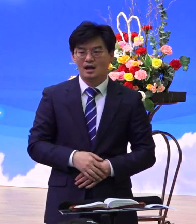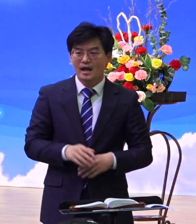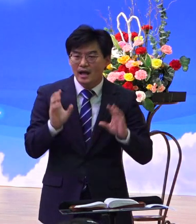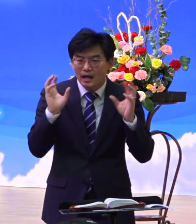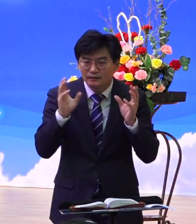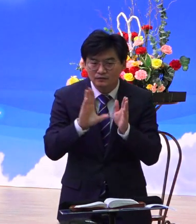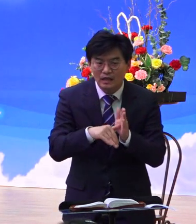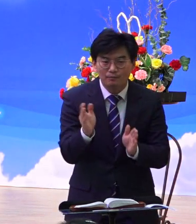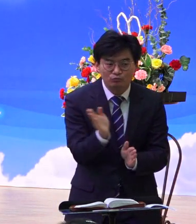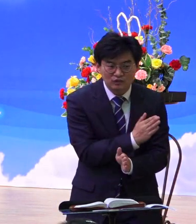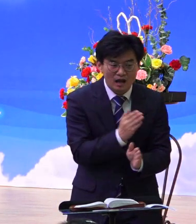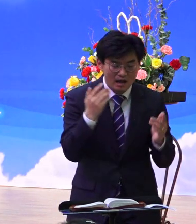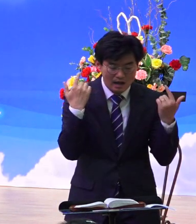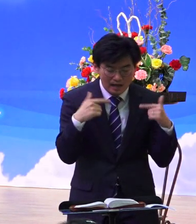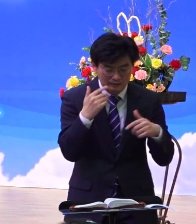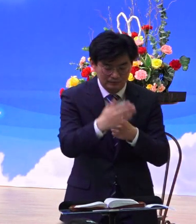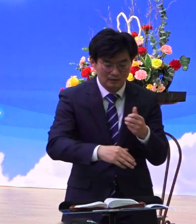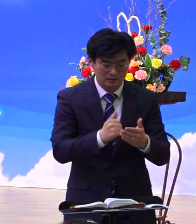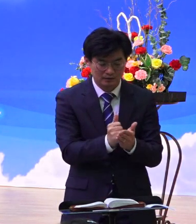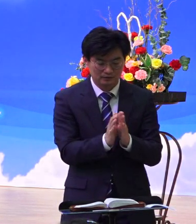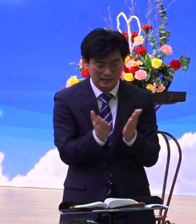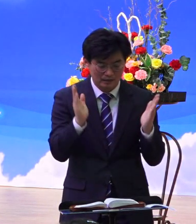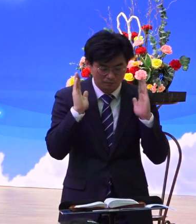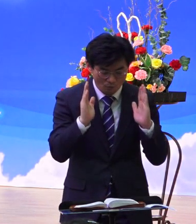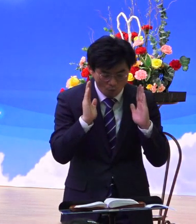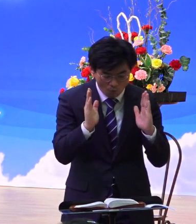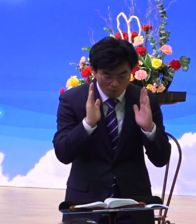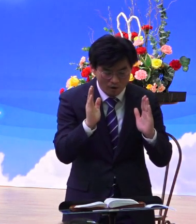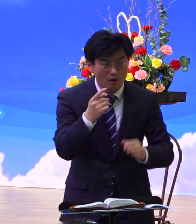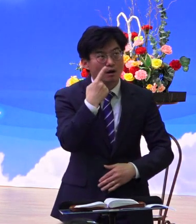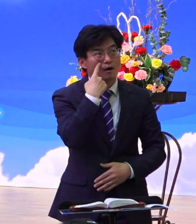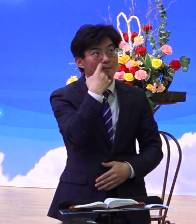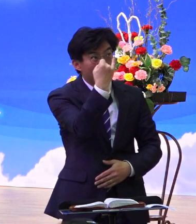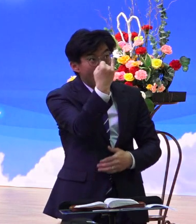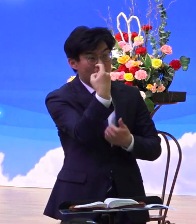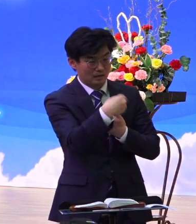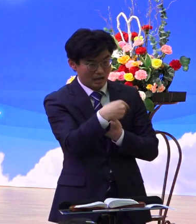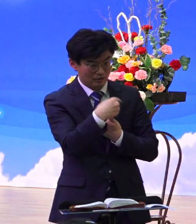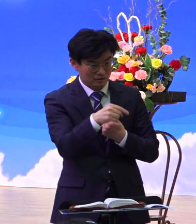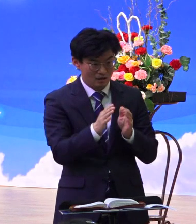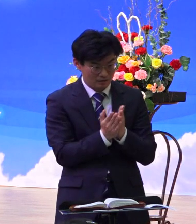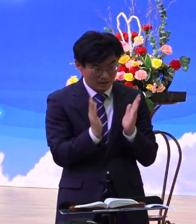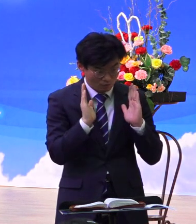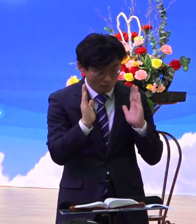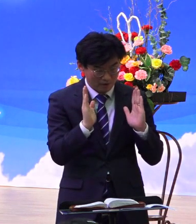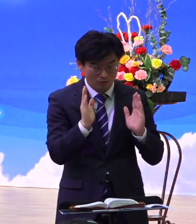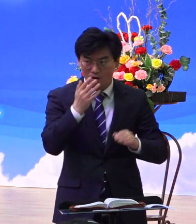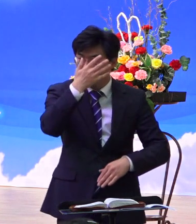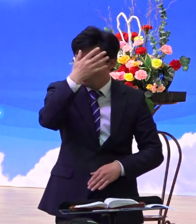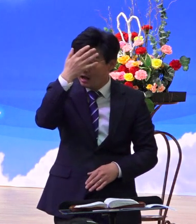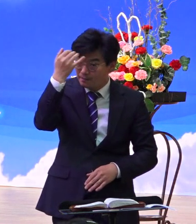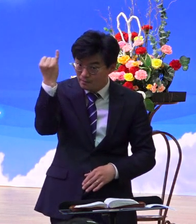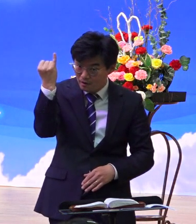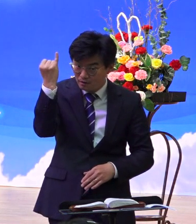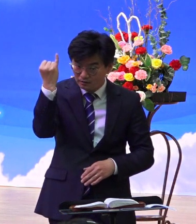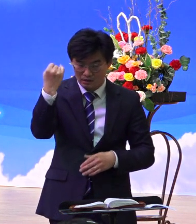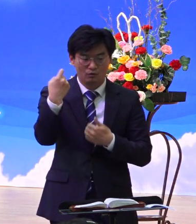어려서부터 성경을 배웠습니다. 어머니에게서부터 성경을 배웠고 또 외할머니 로이스에게서